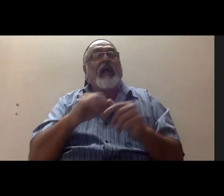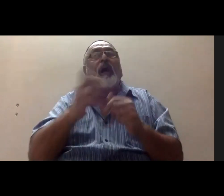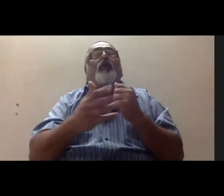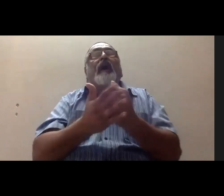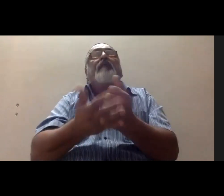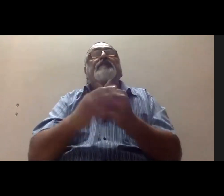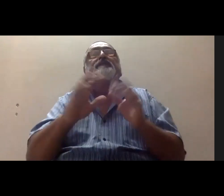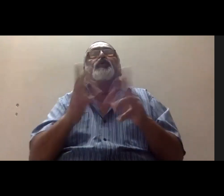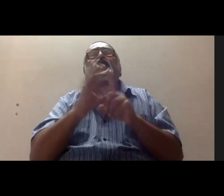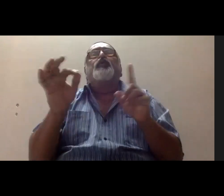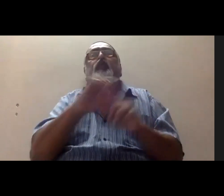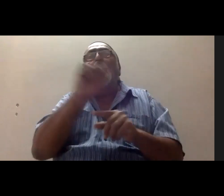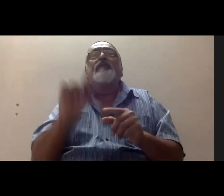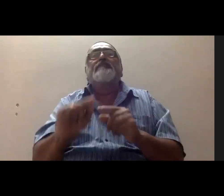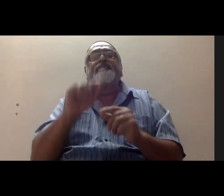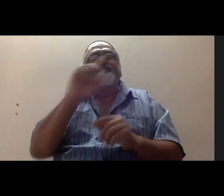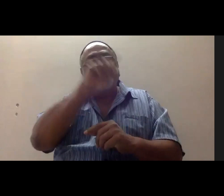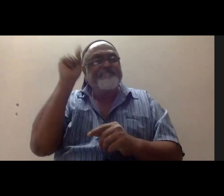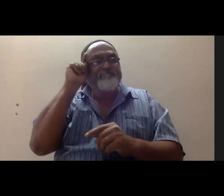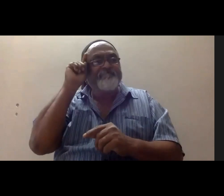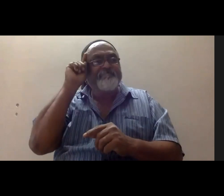है। वो हमें ये